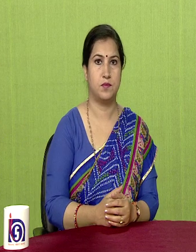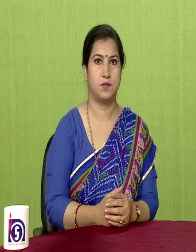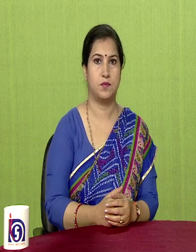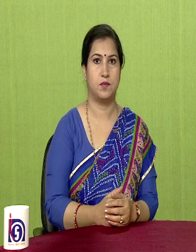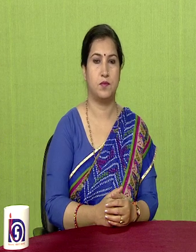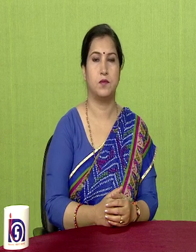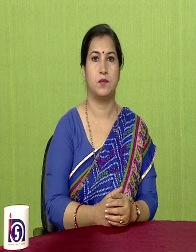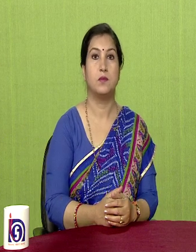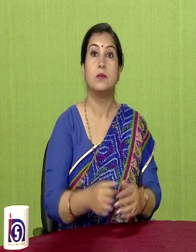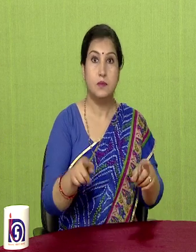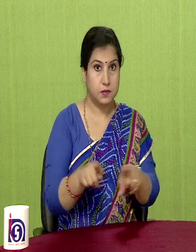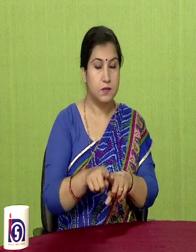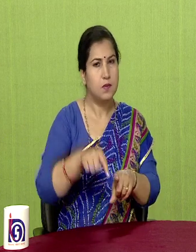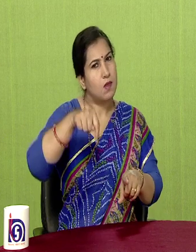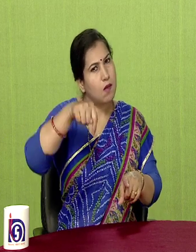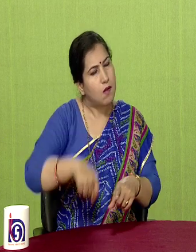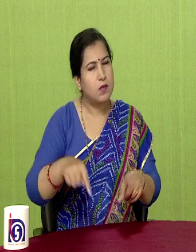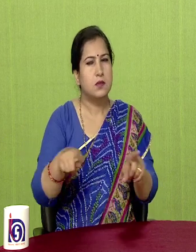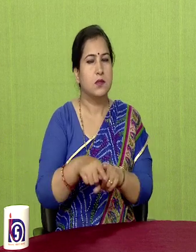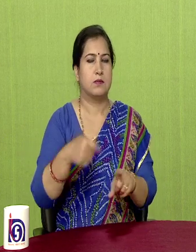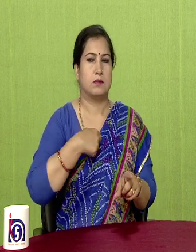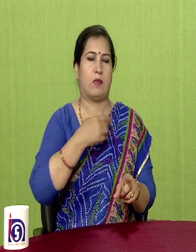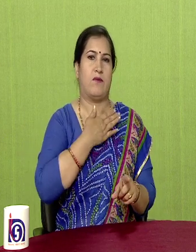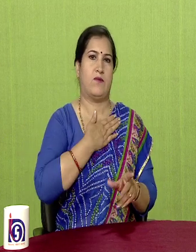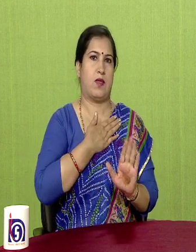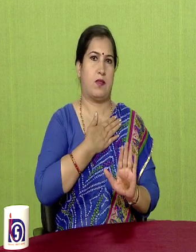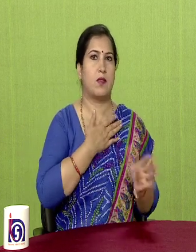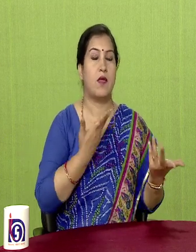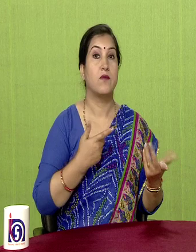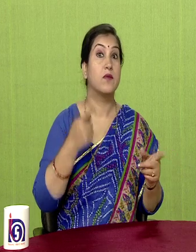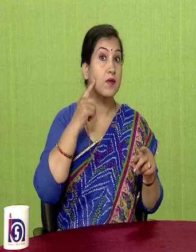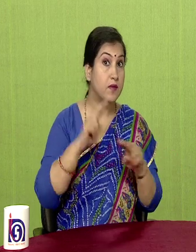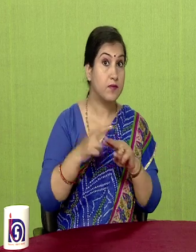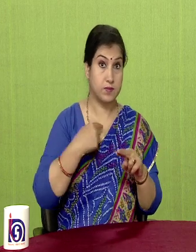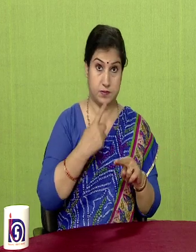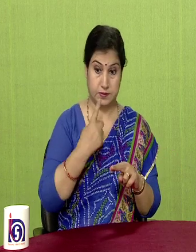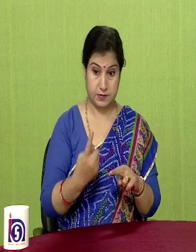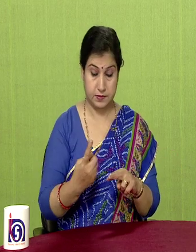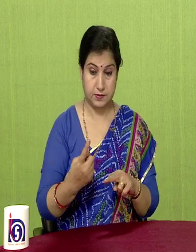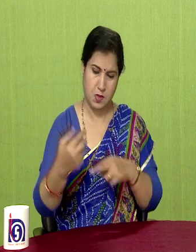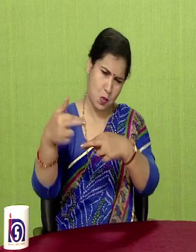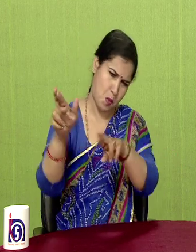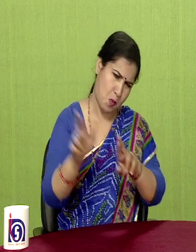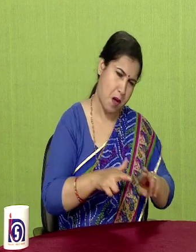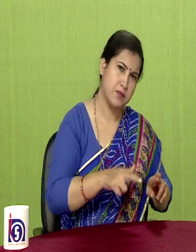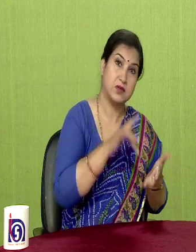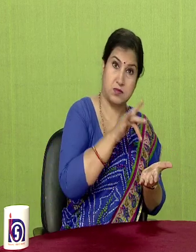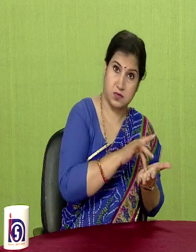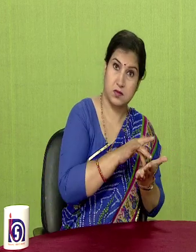अतः आज भी उन्हें विश्वास है कि राम उनका मन नहीं तोड़ेंगे और